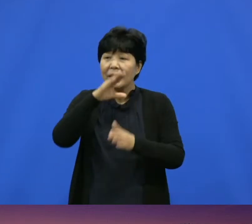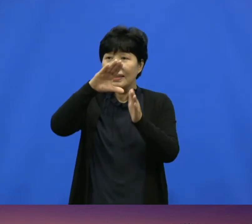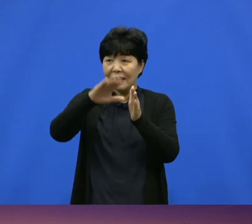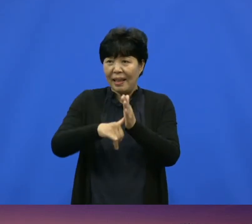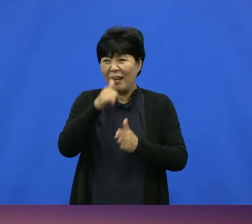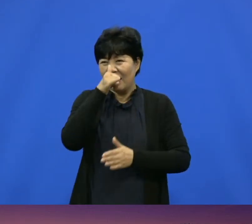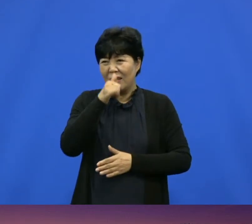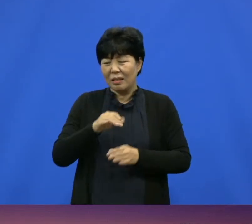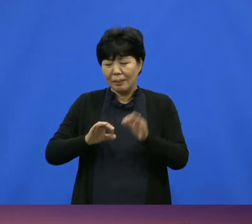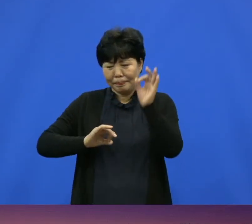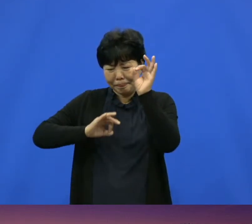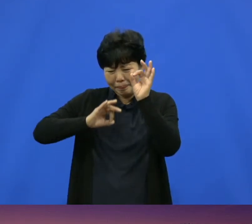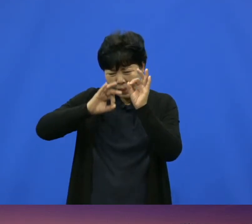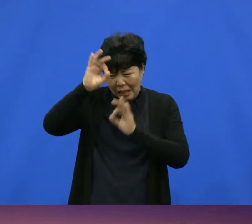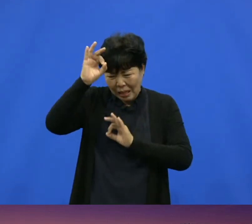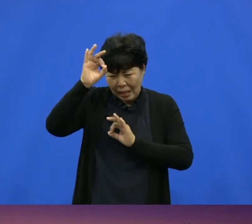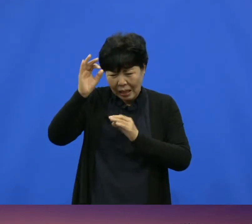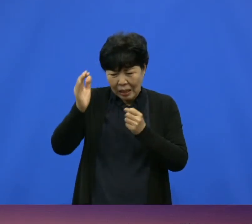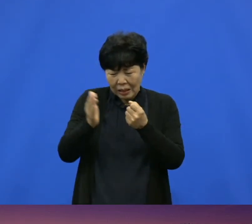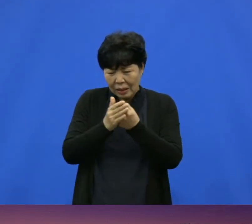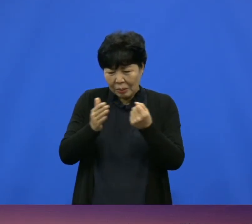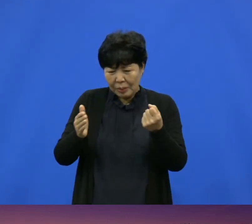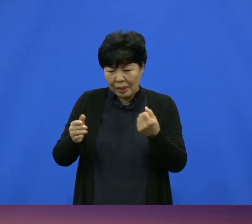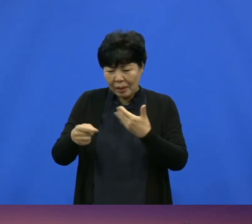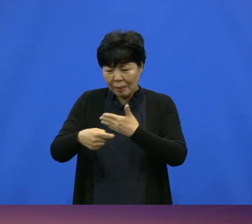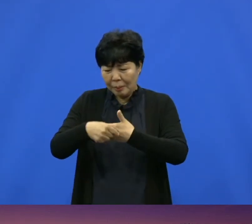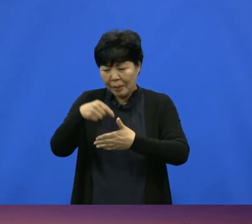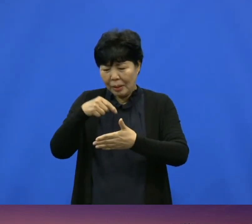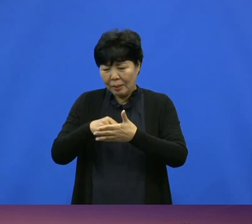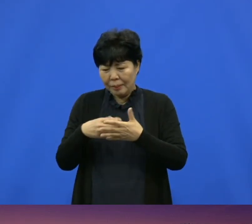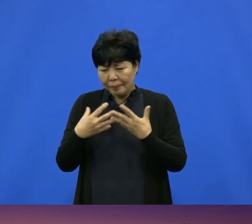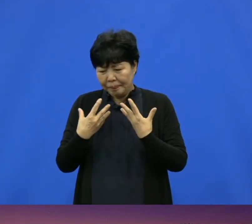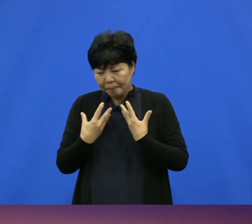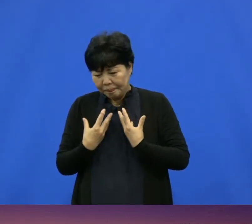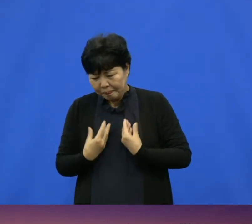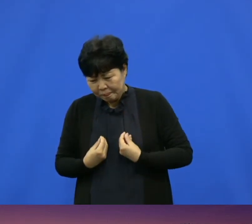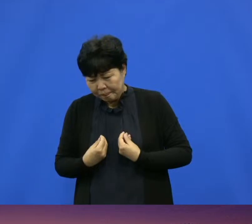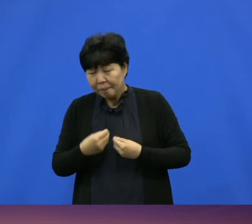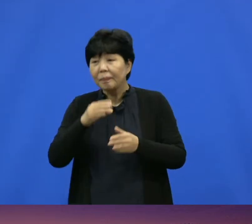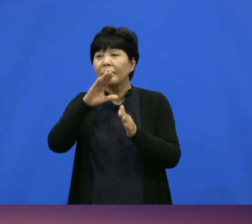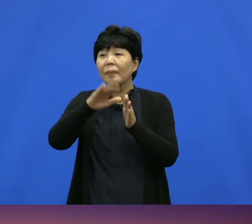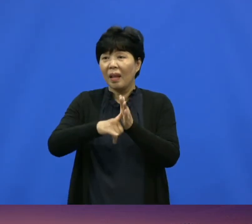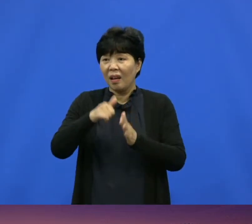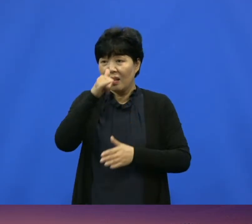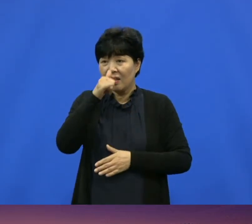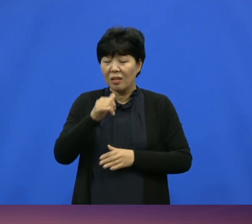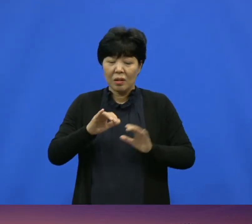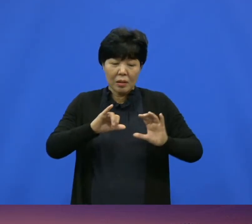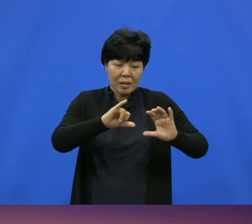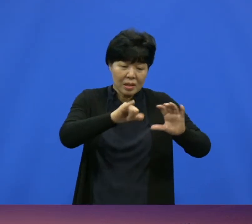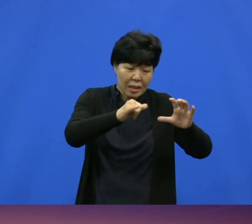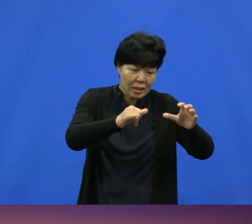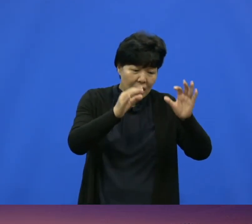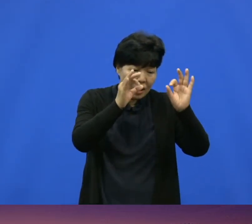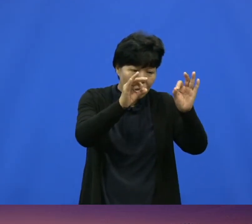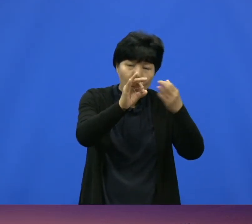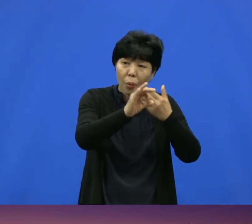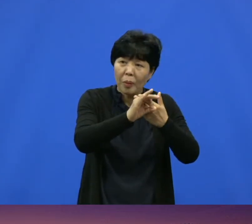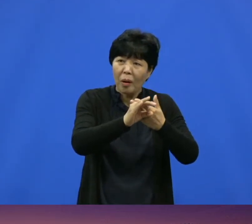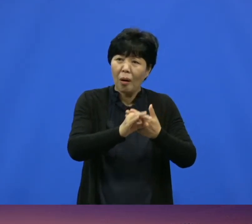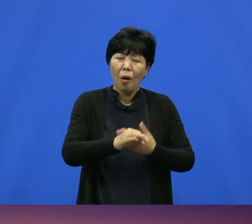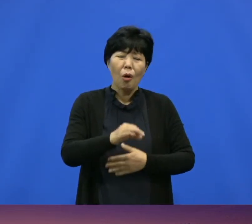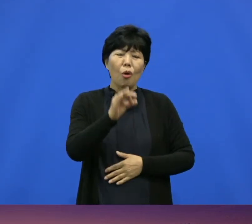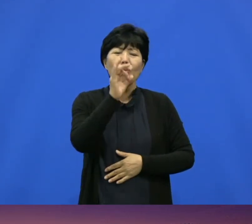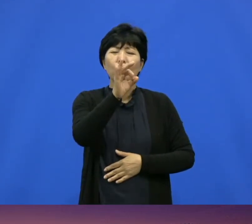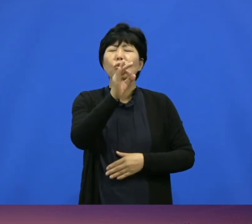실패를 하면 마음이 무너지면, 오늘 여러분 이 세상의 문화를 보면 굉장히 물질적이고 성공 중심적이죠.